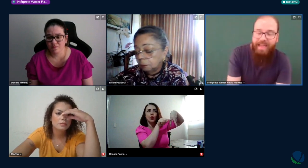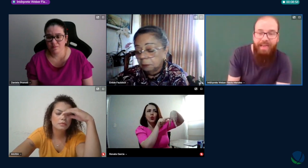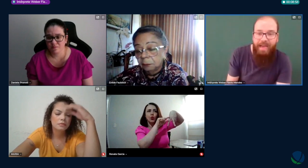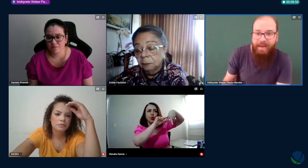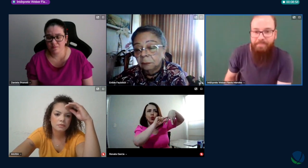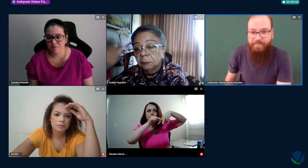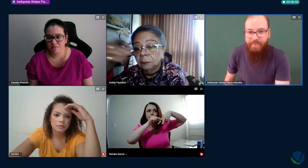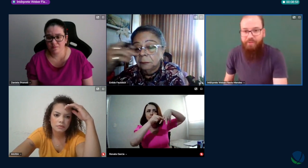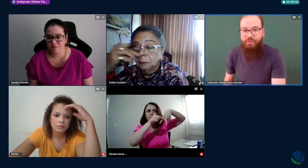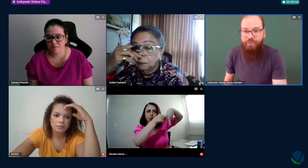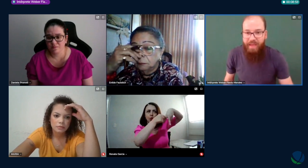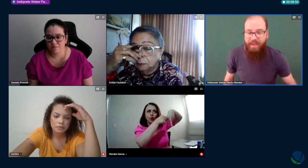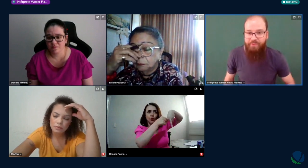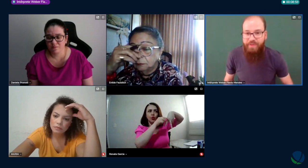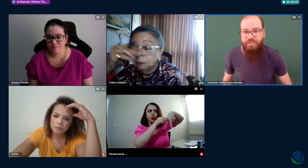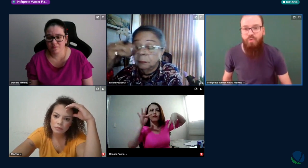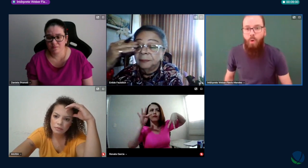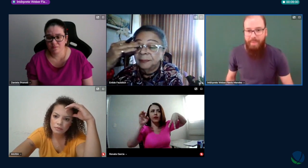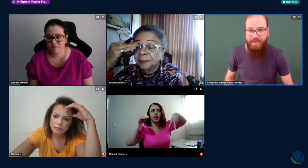detalhar